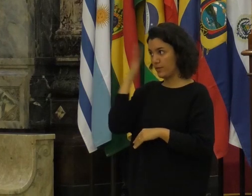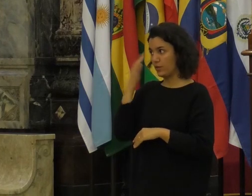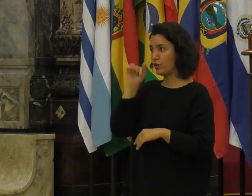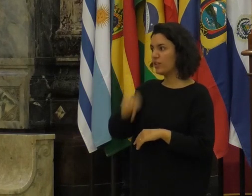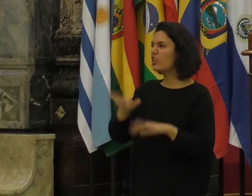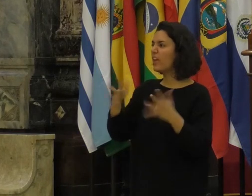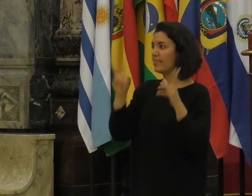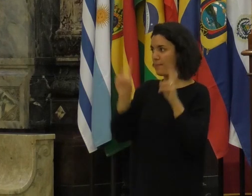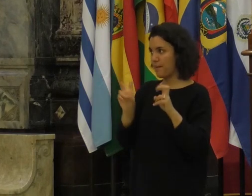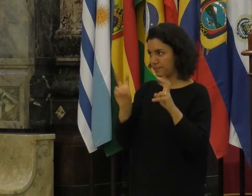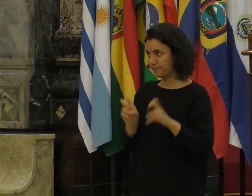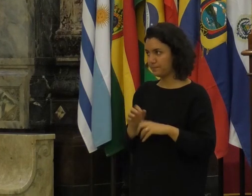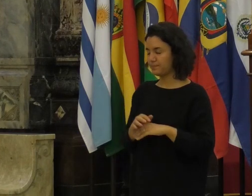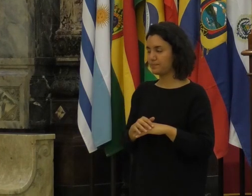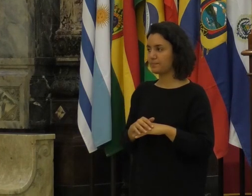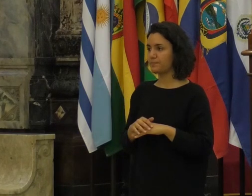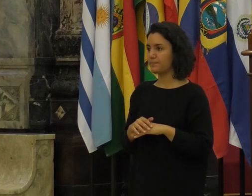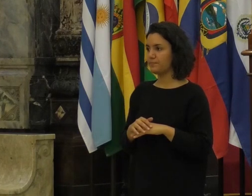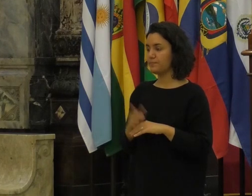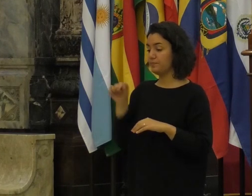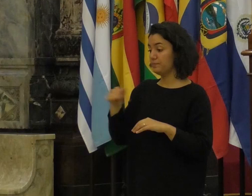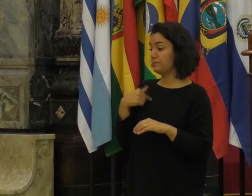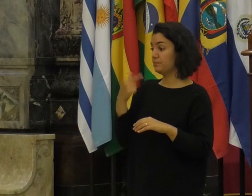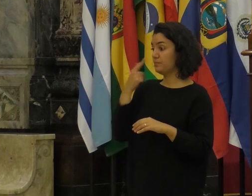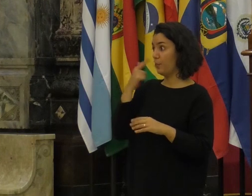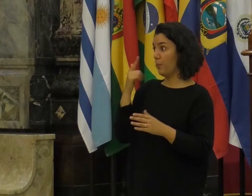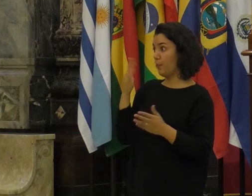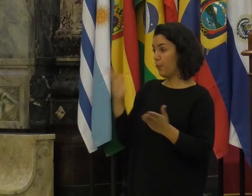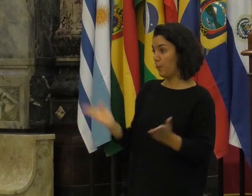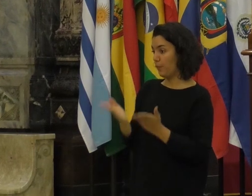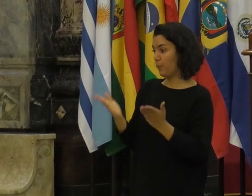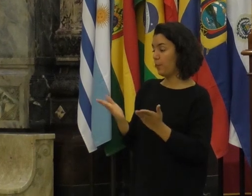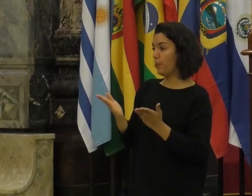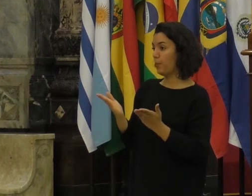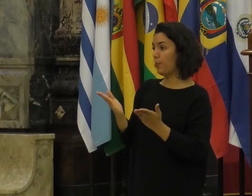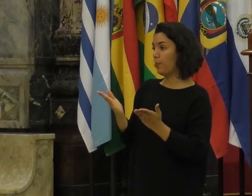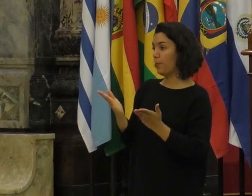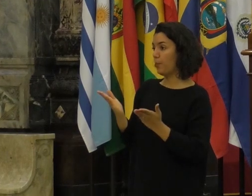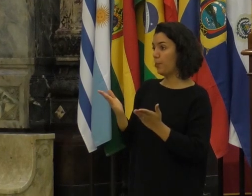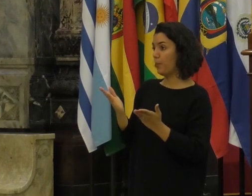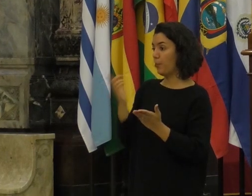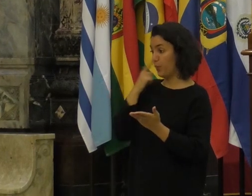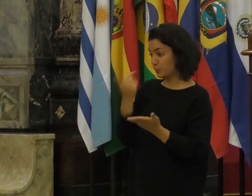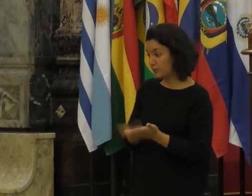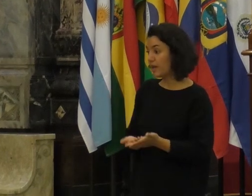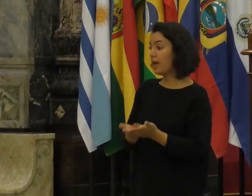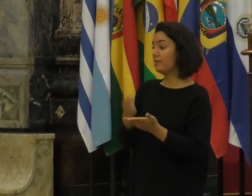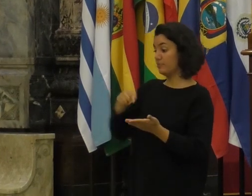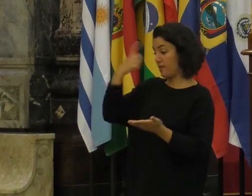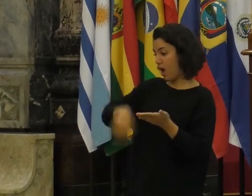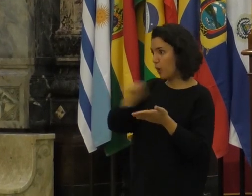es, uno que sigue la lógica que propusiera Gibbon y sus colaboradores, en, hasta un